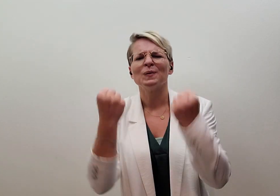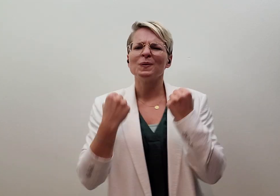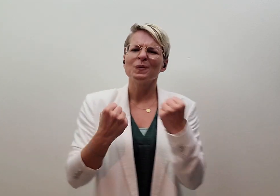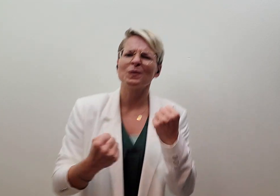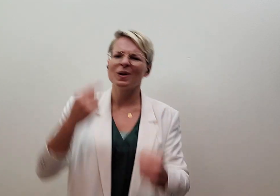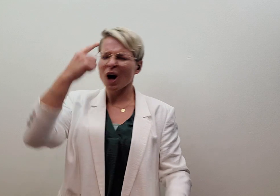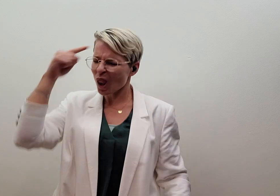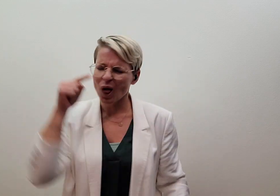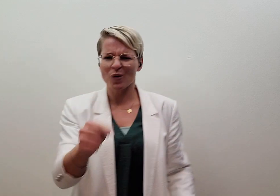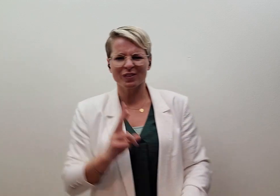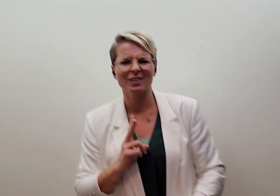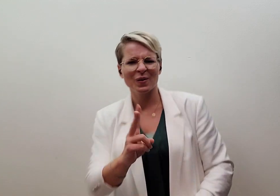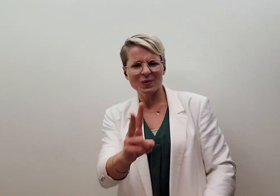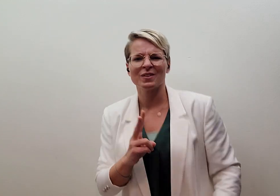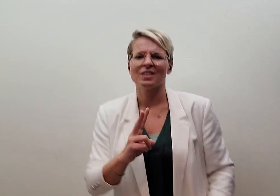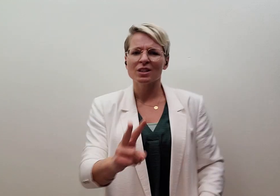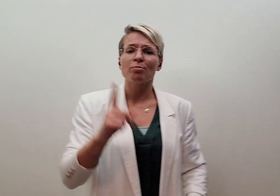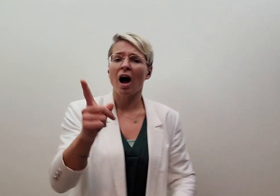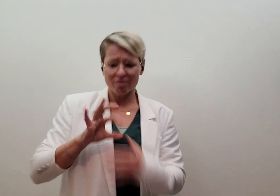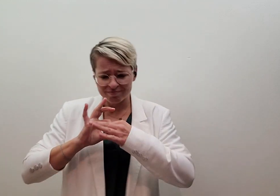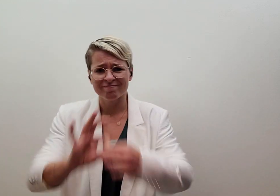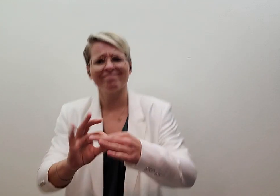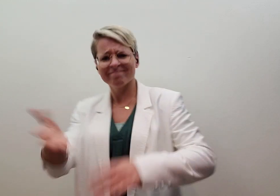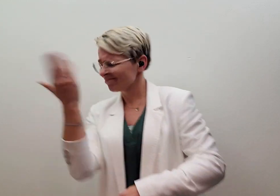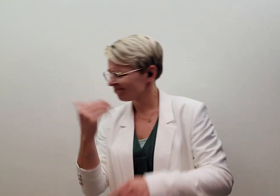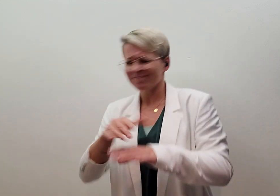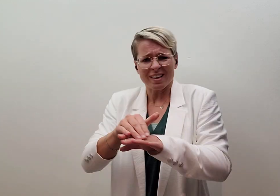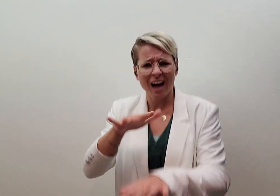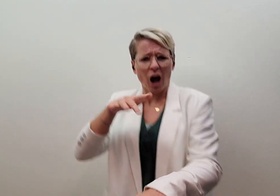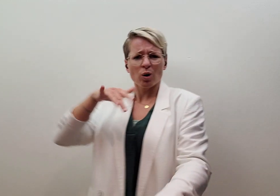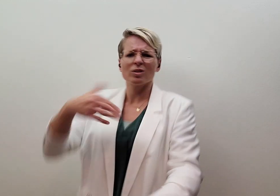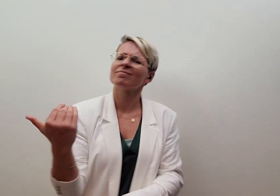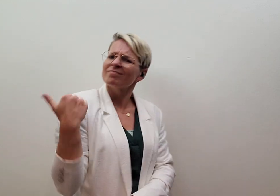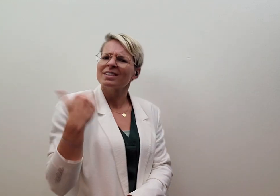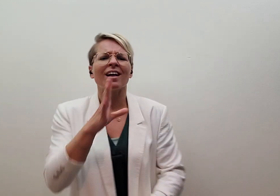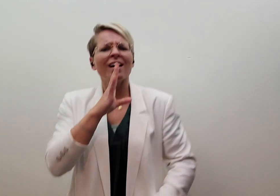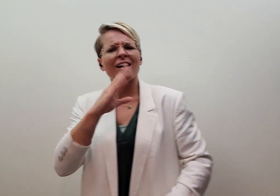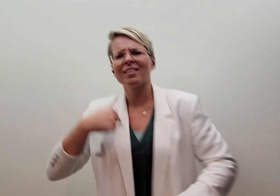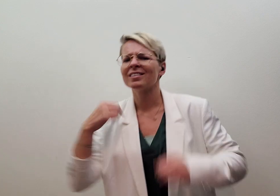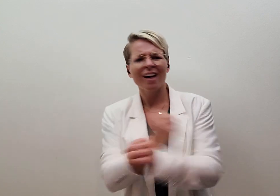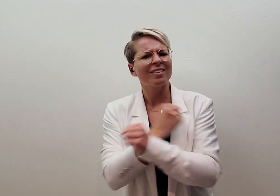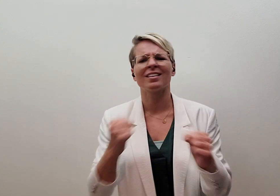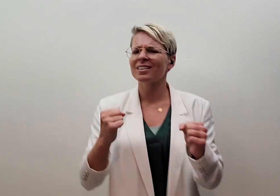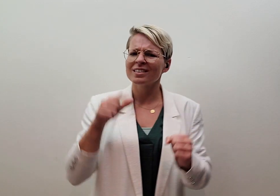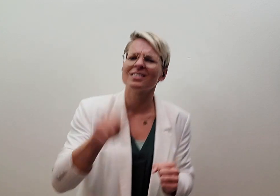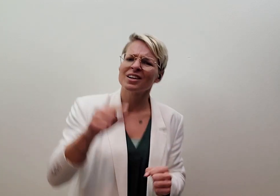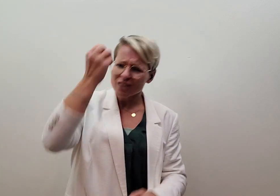steeds in ons geloofd Maar we waren toch gauw, zeg me wel, dat ik jou nooit